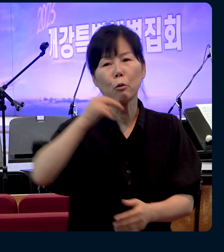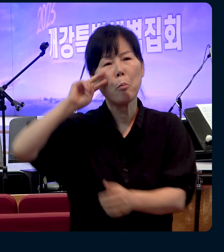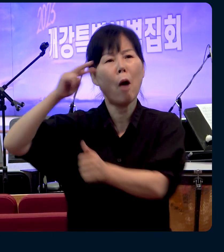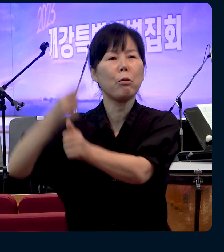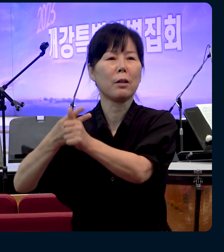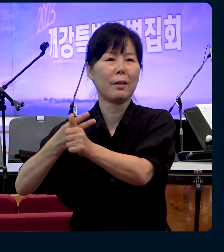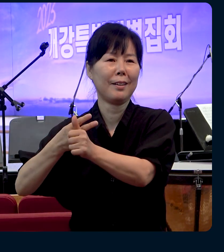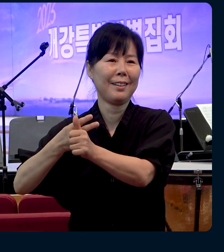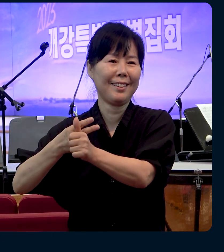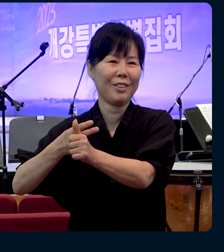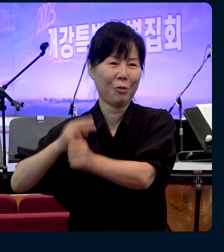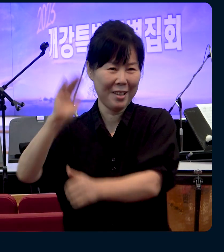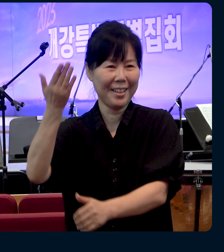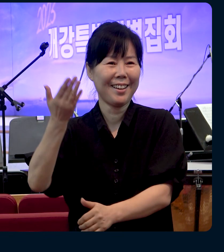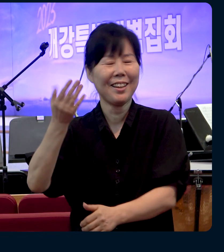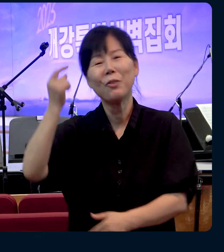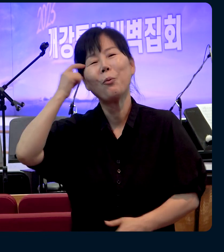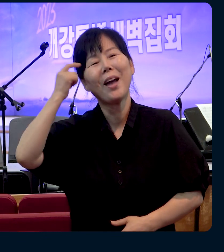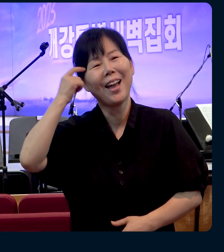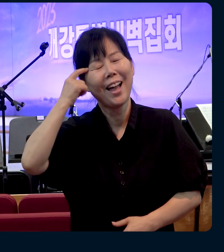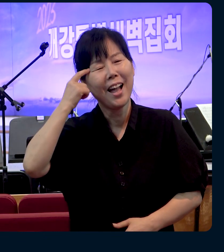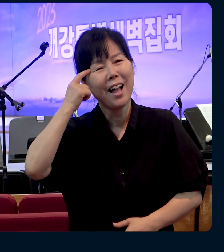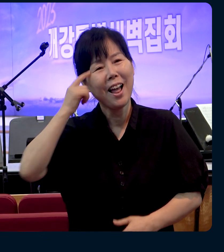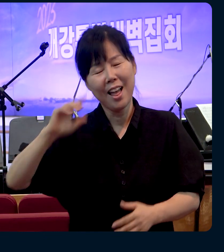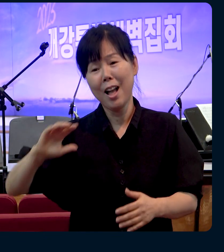다들 바울의 말을 듣고 먹으라니까 먹고.